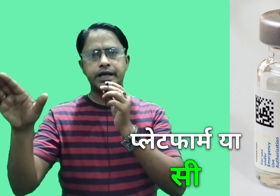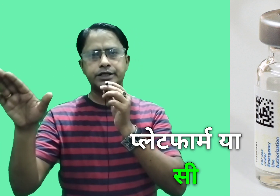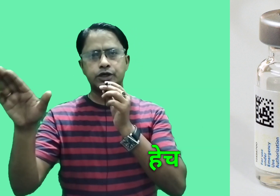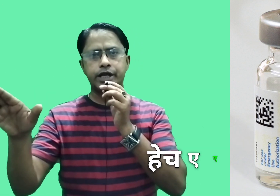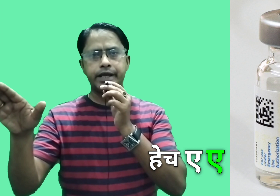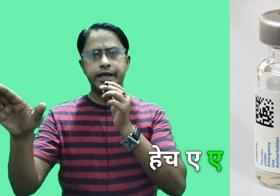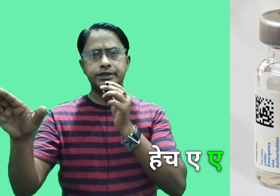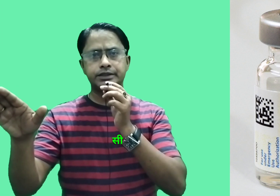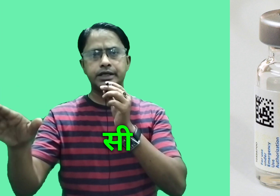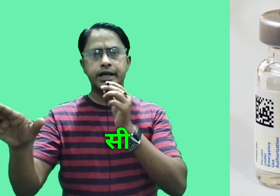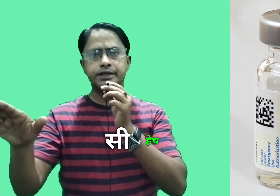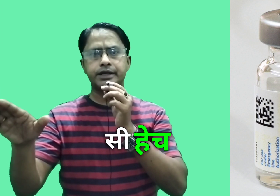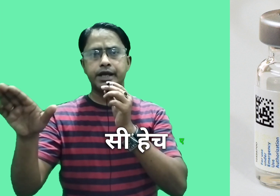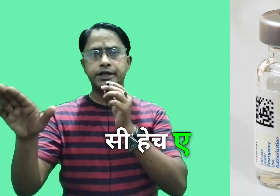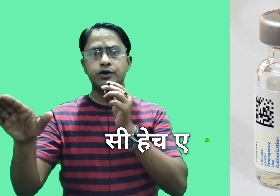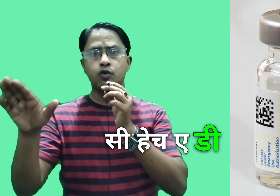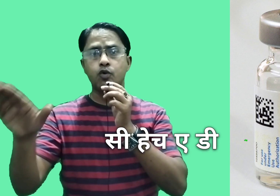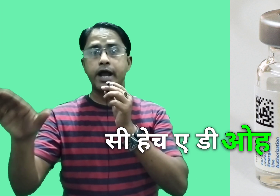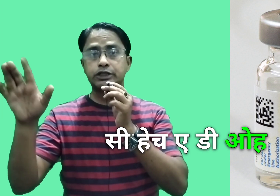या